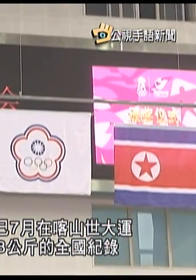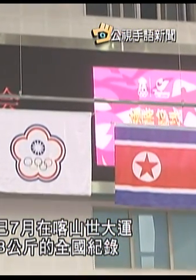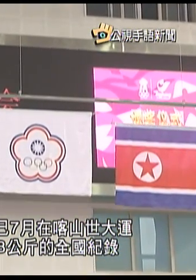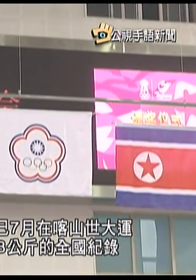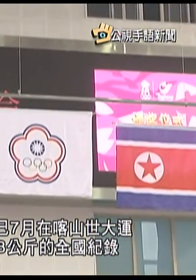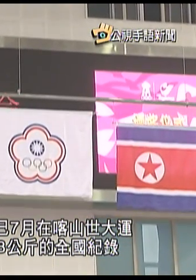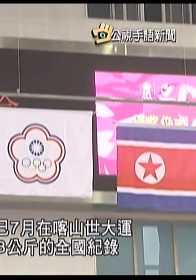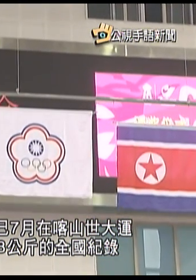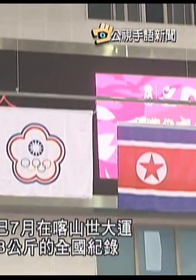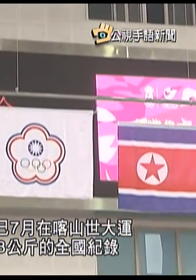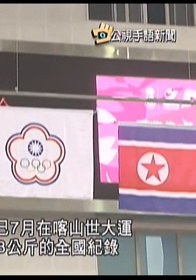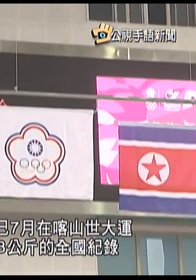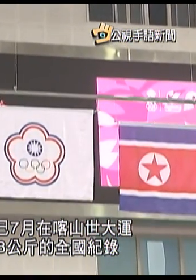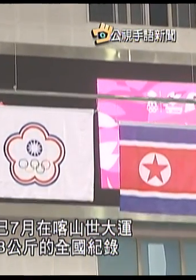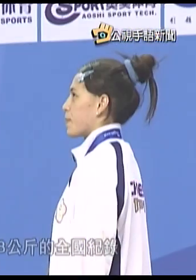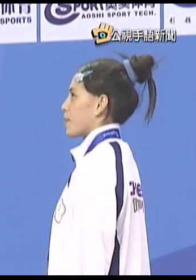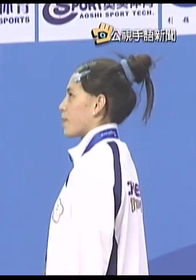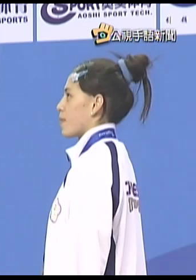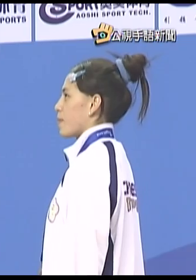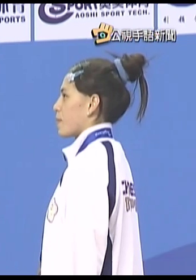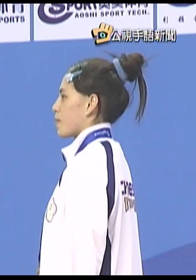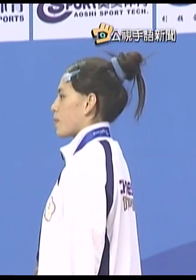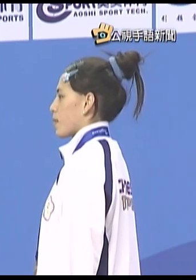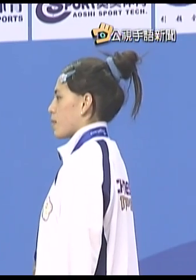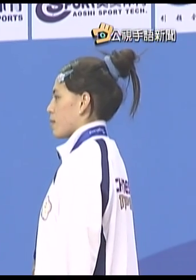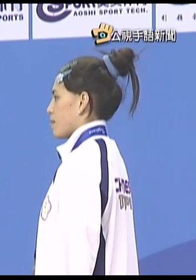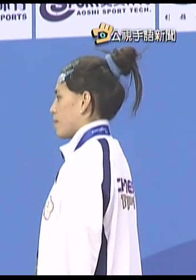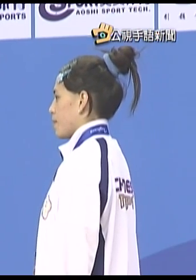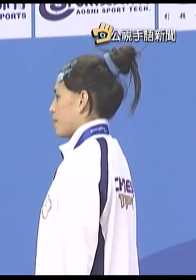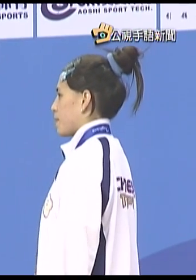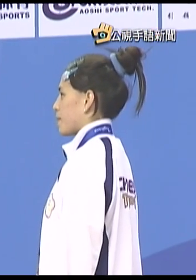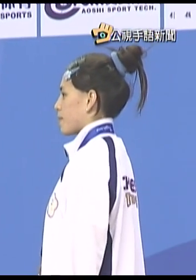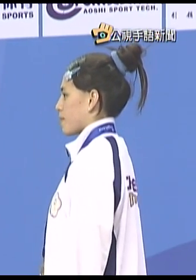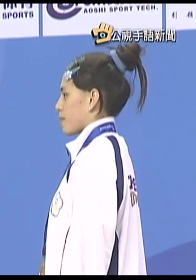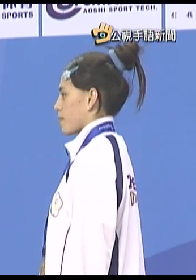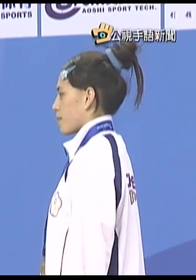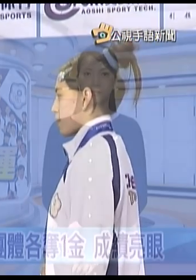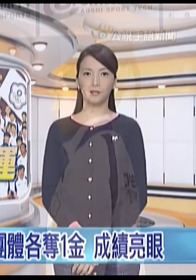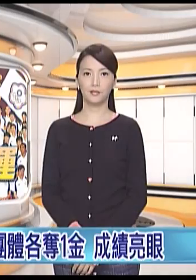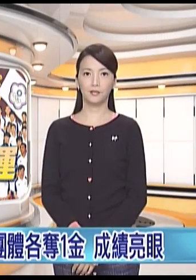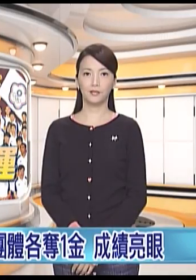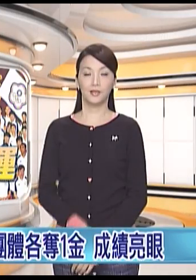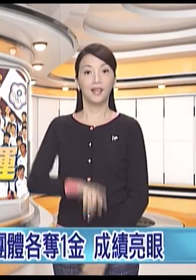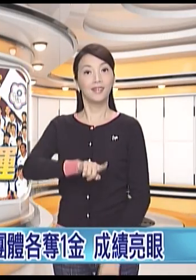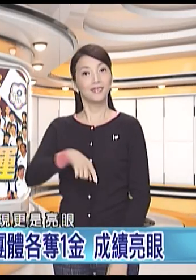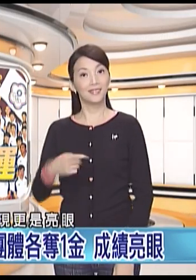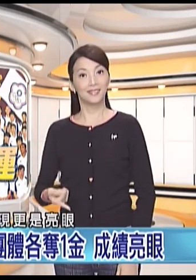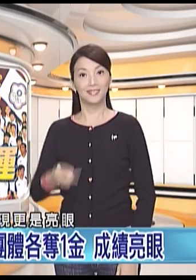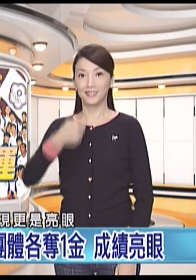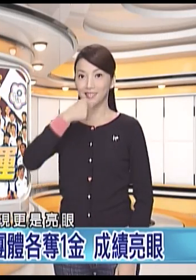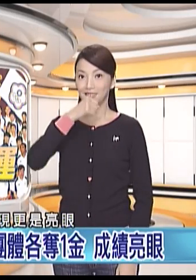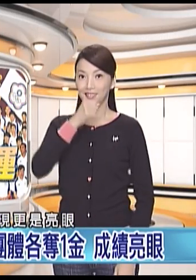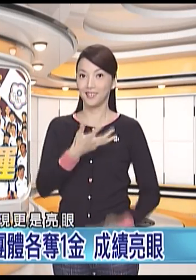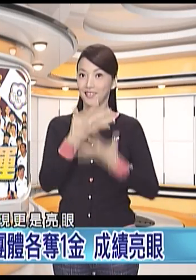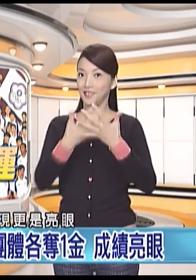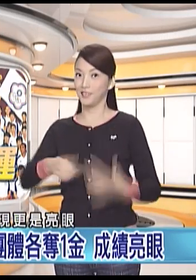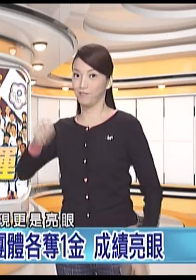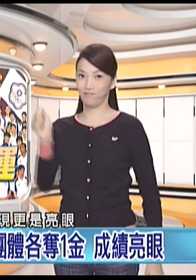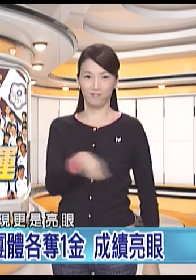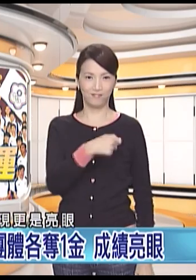的全国纪录。记者小薇、沈志明，中国天津采访报道。 而网球项目表现更是亮